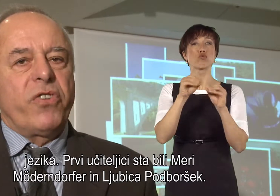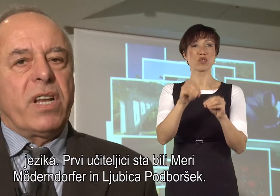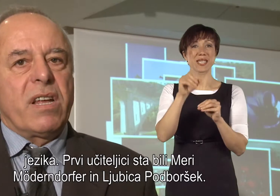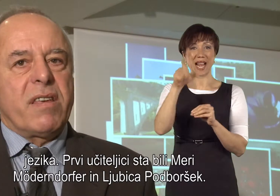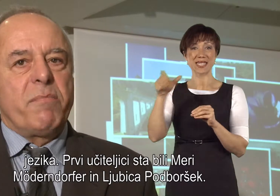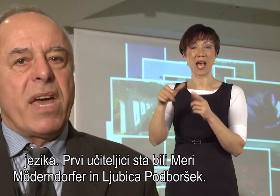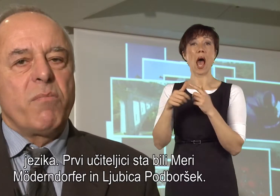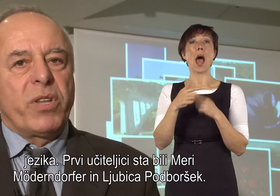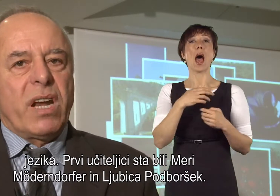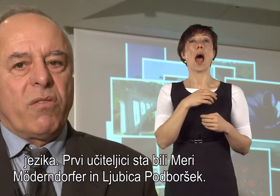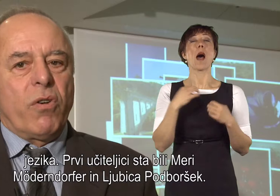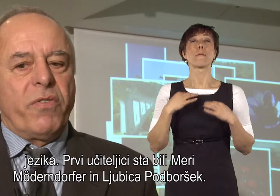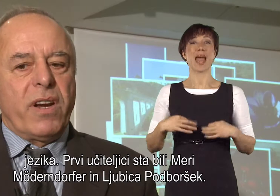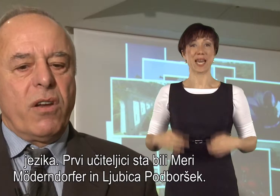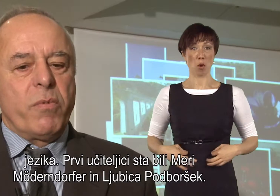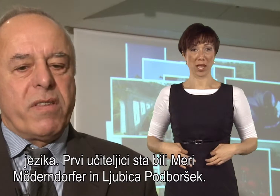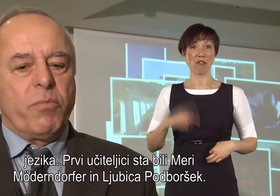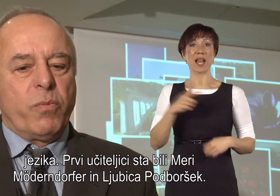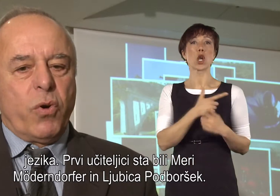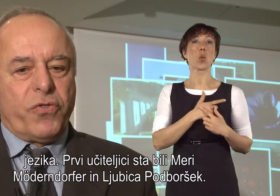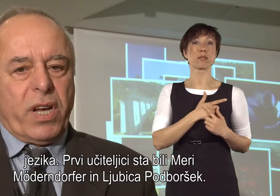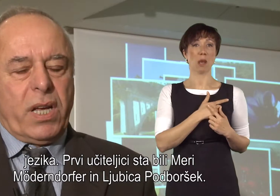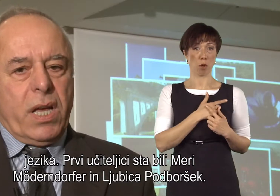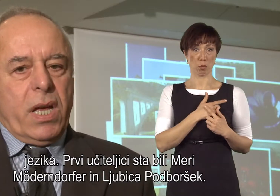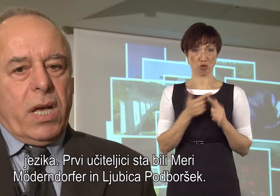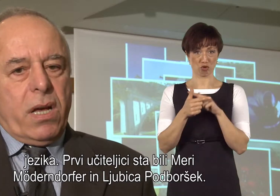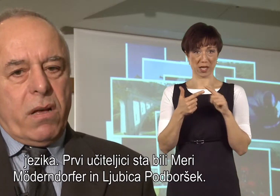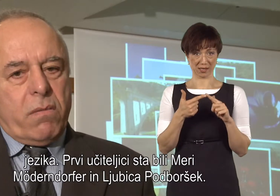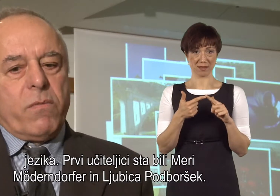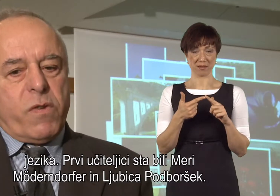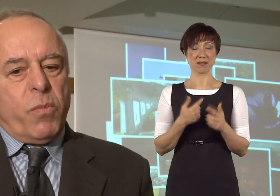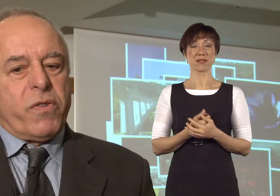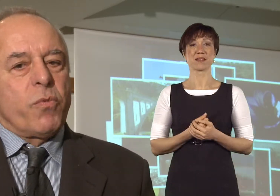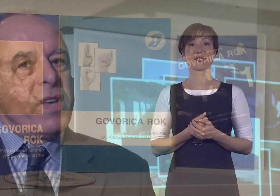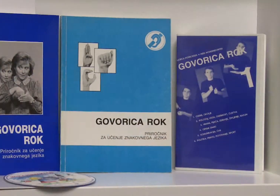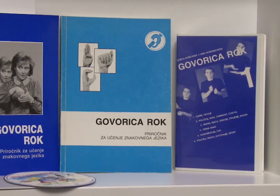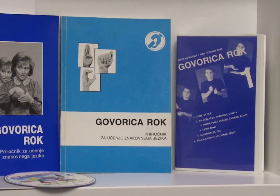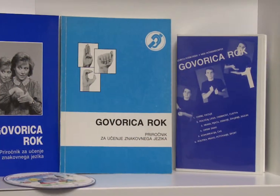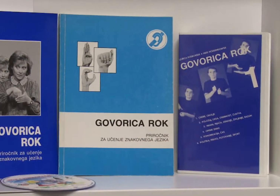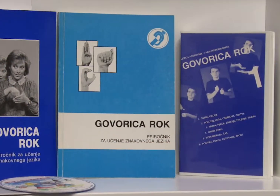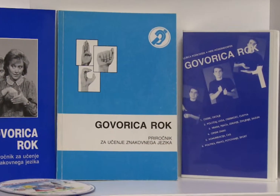prve učiteljice Mary Moderndorfer in Ljubica Podboršek.